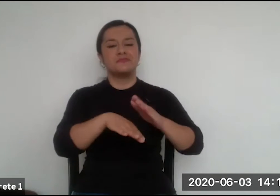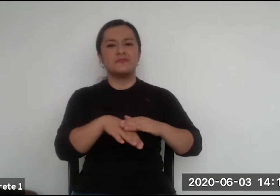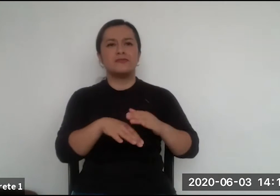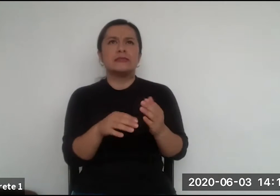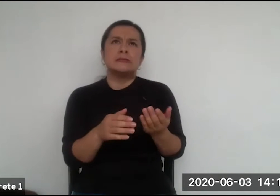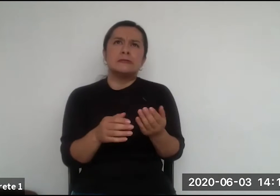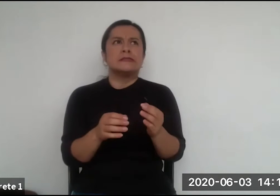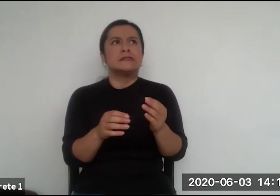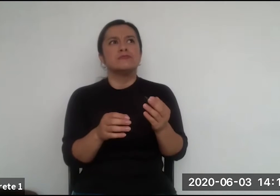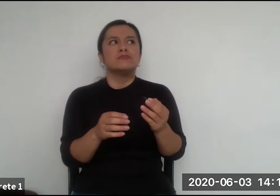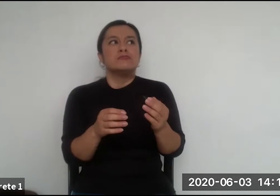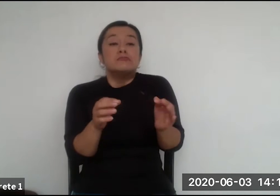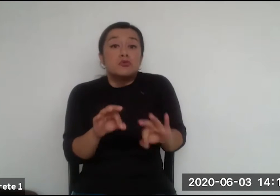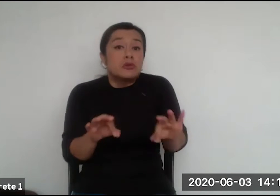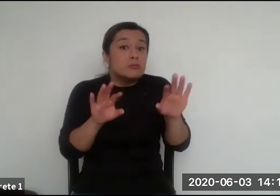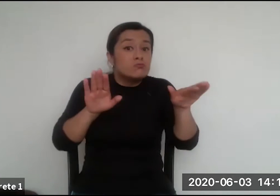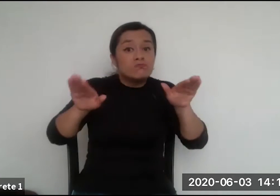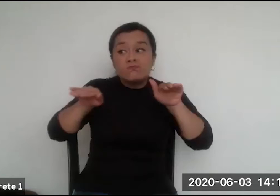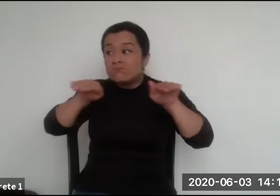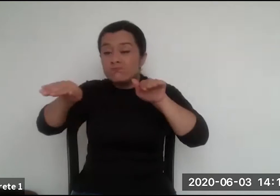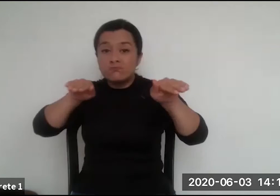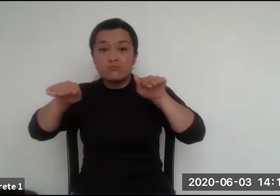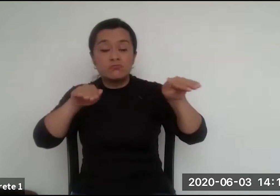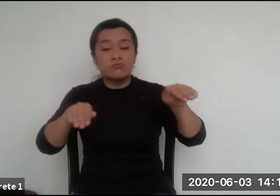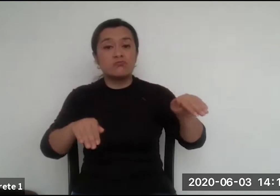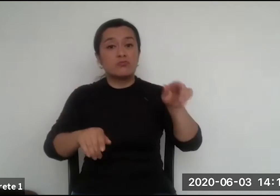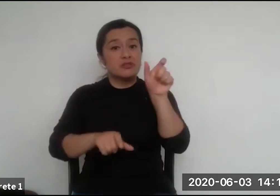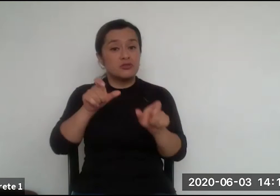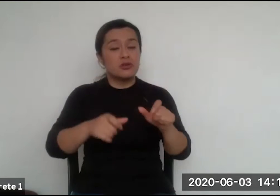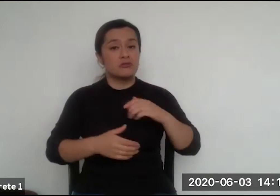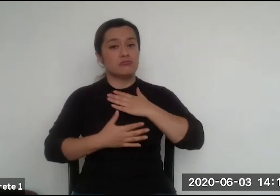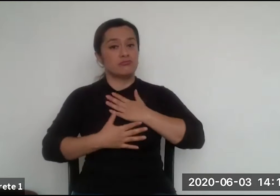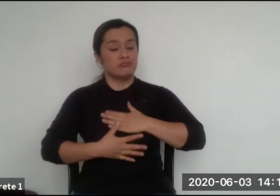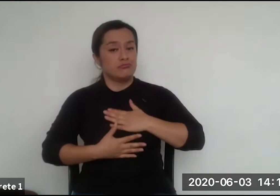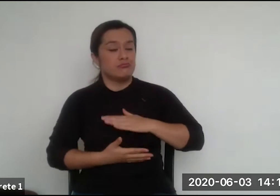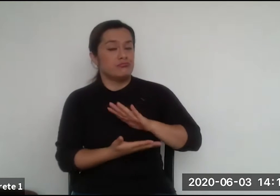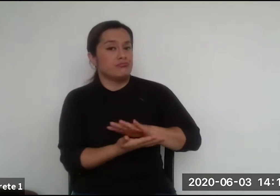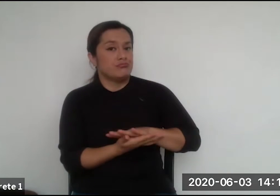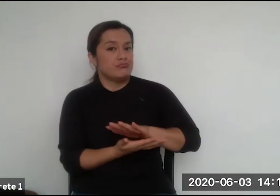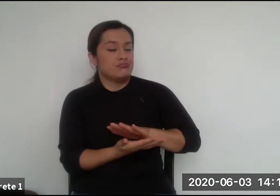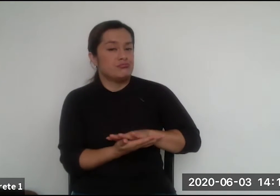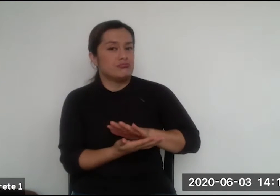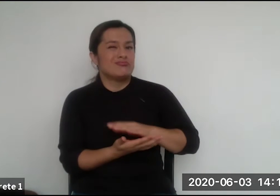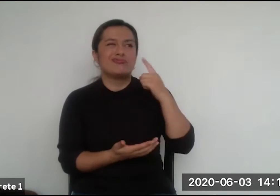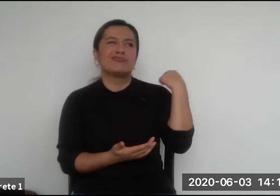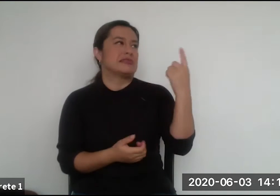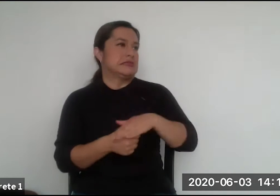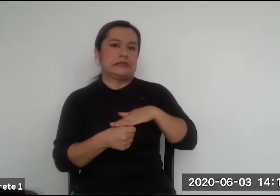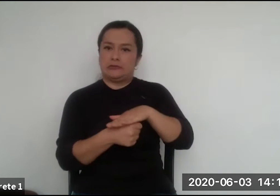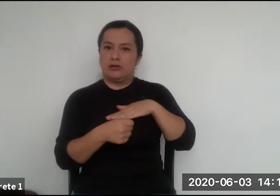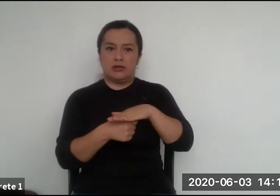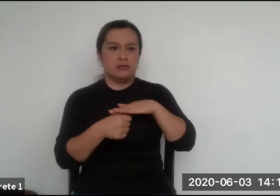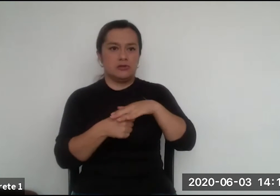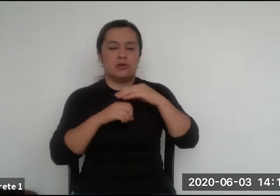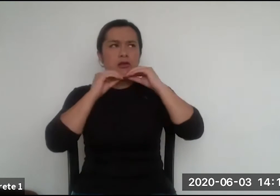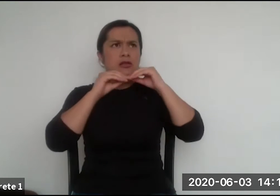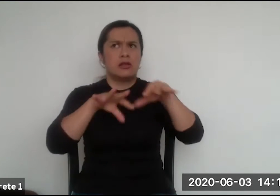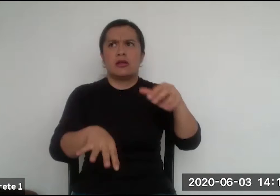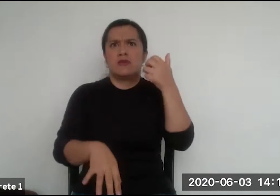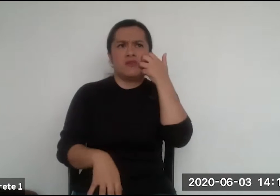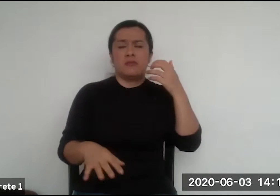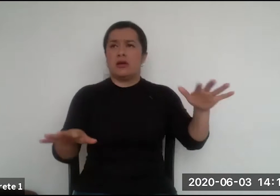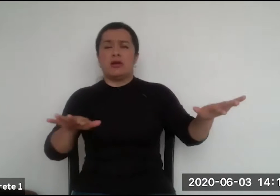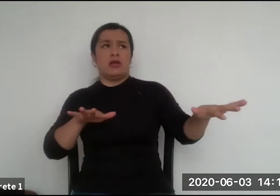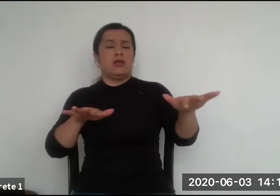tranquilizar a las personas dentro de, como tú ya lo leíste, o sea, este contexto pandémico en que envuelve también muchos afectos y